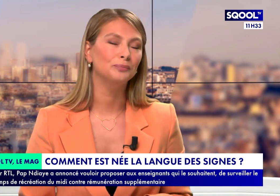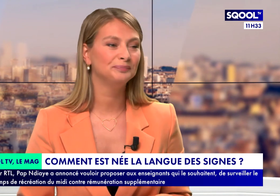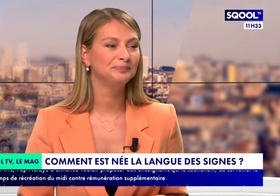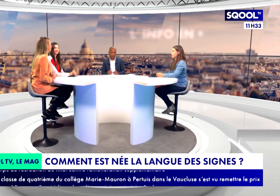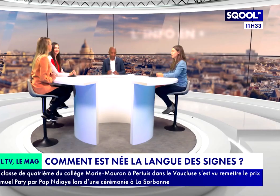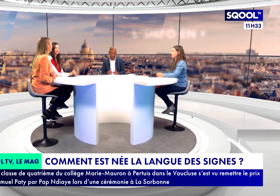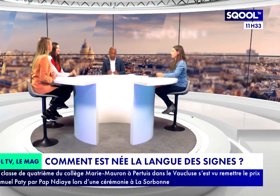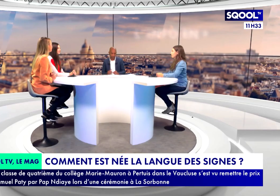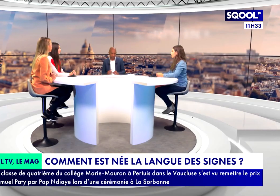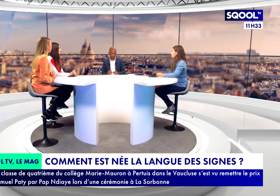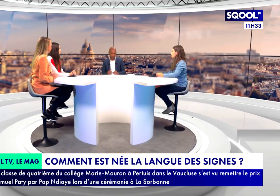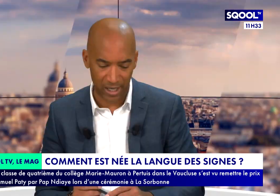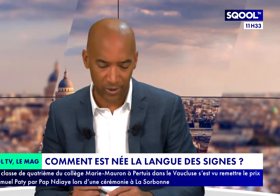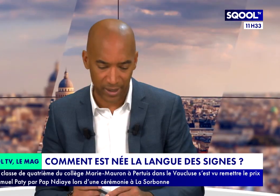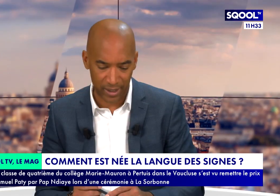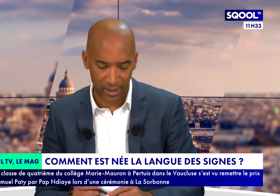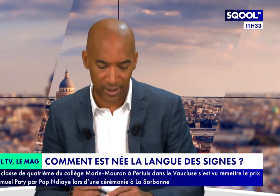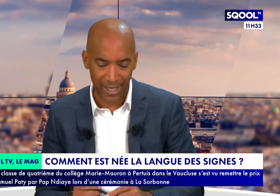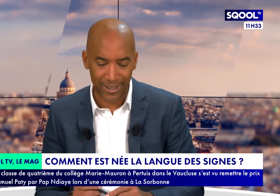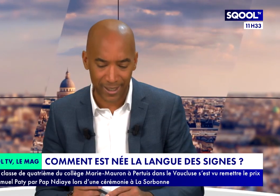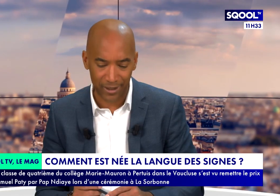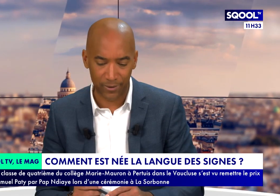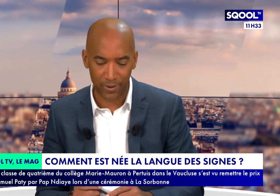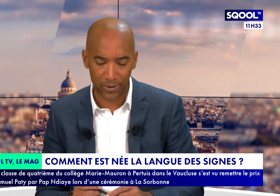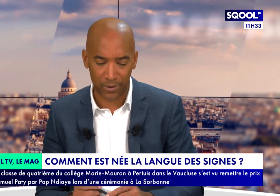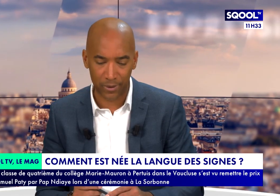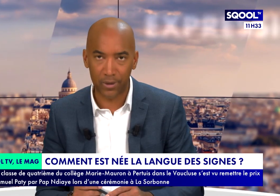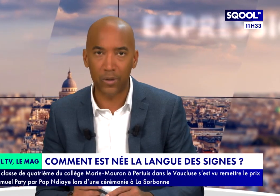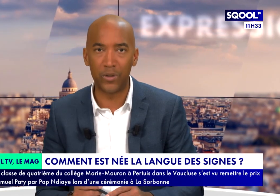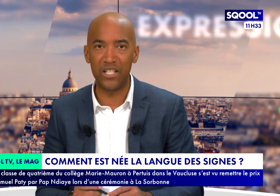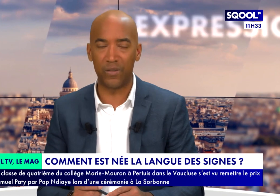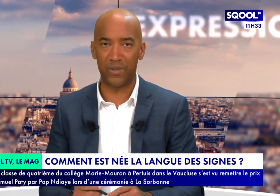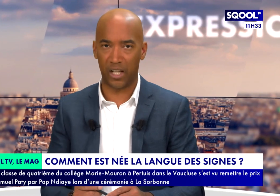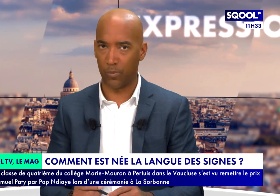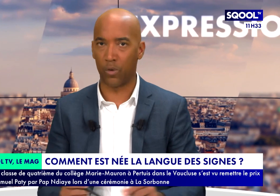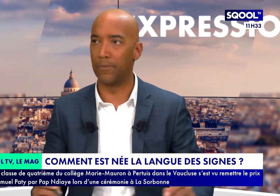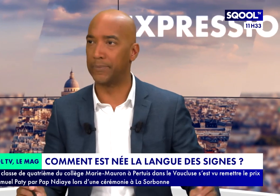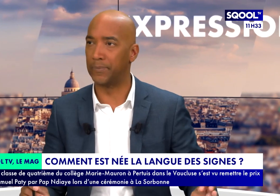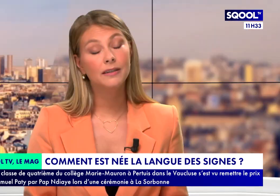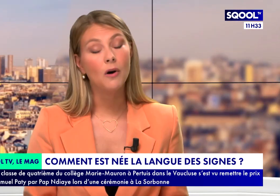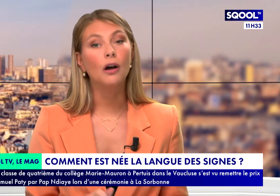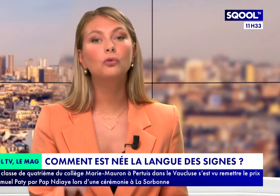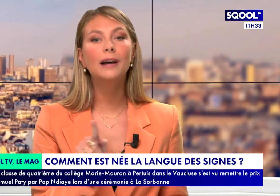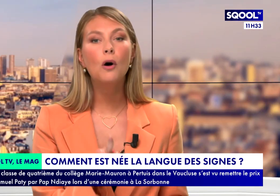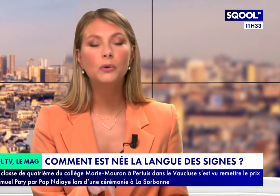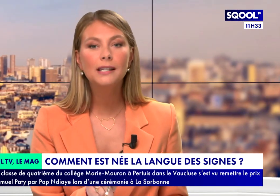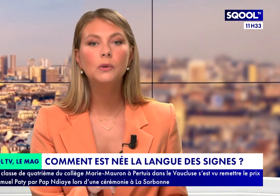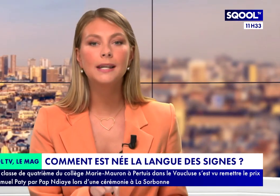Ça paraît incroyable, Irina, mais la langue des signes était interdite en France au 19e siècle. Pourquoi ? Effectivement. Alors, tout d'abord, au 18e